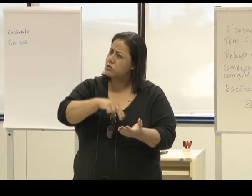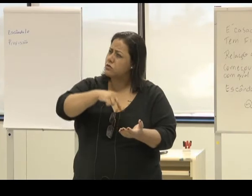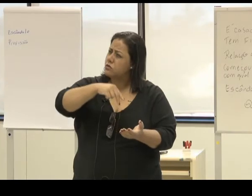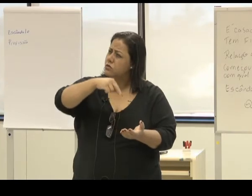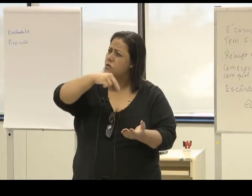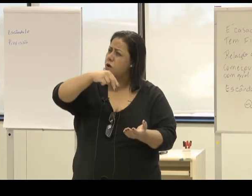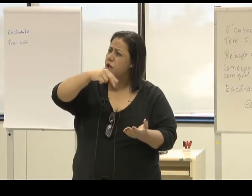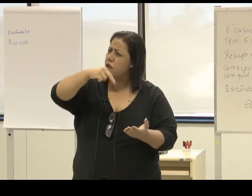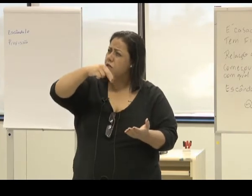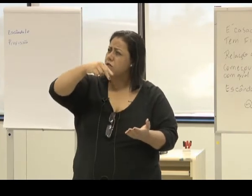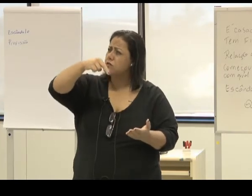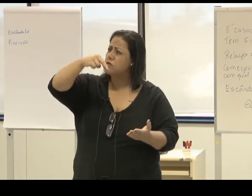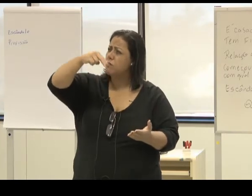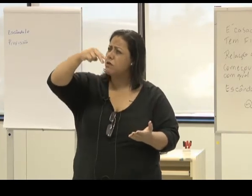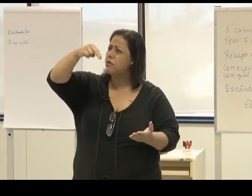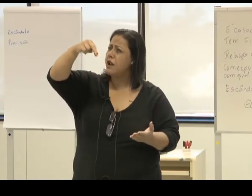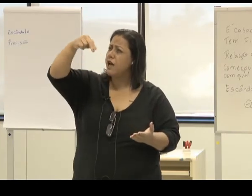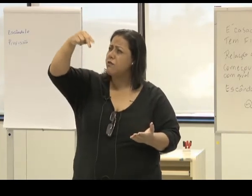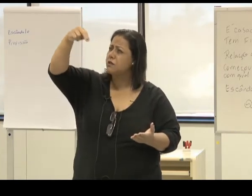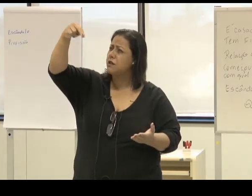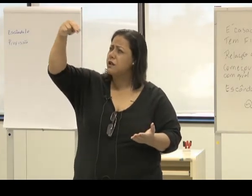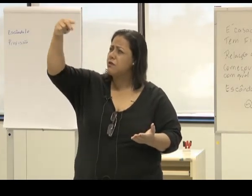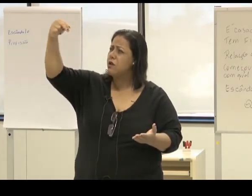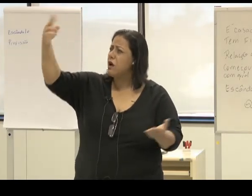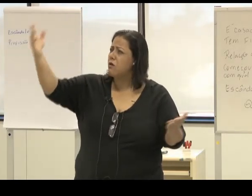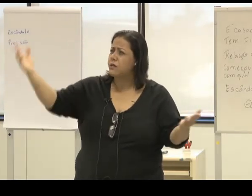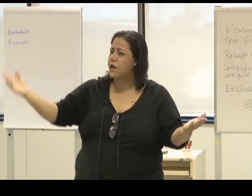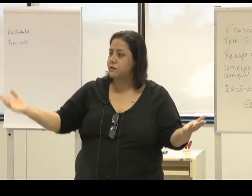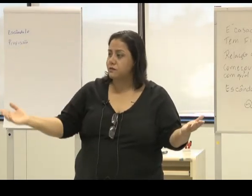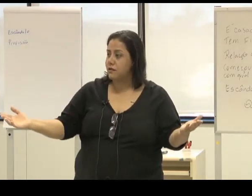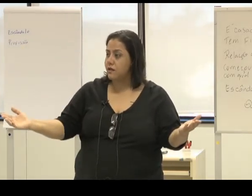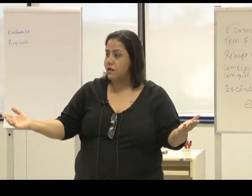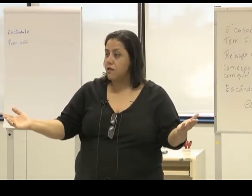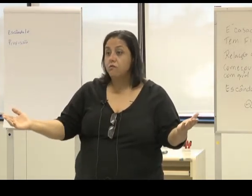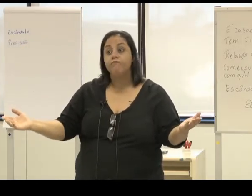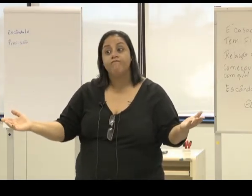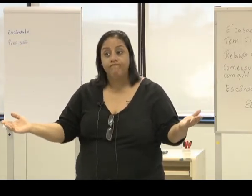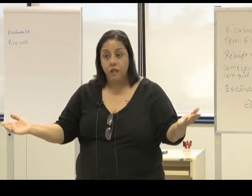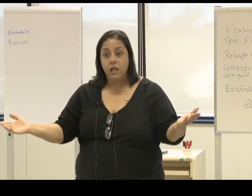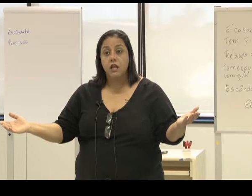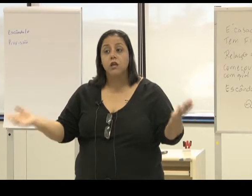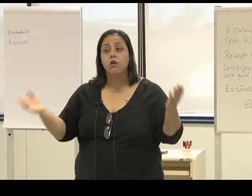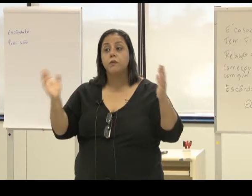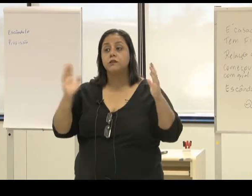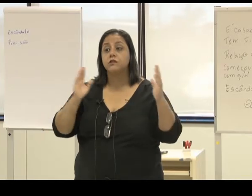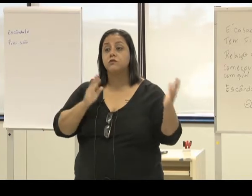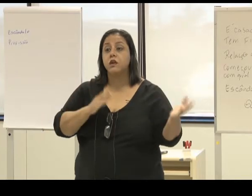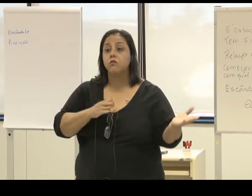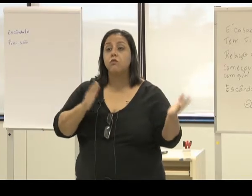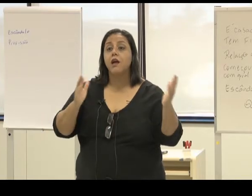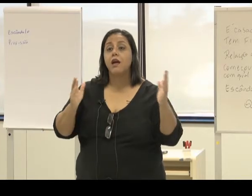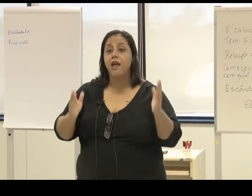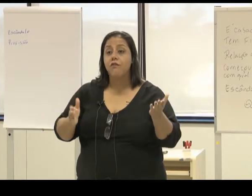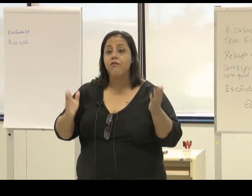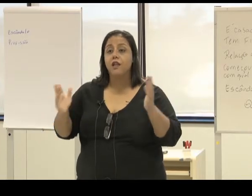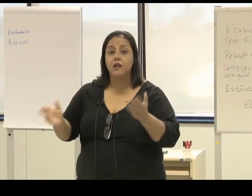o coelhinho está subindo léguas aí, o que acontece? Então, eu preciso ter um